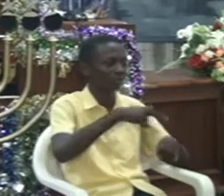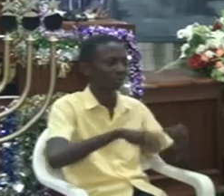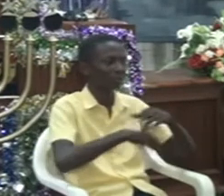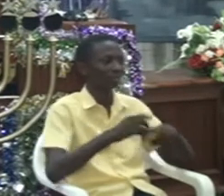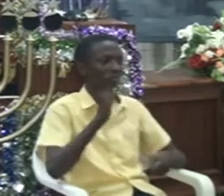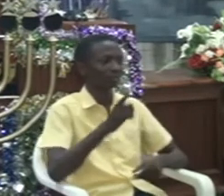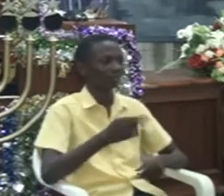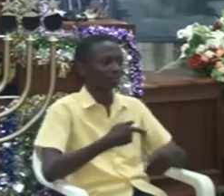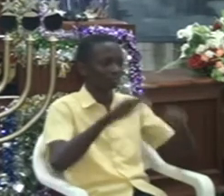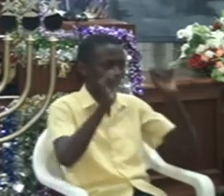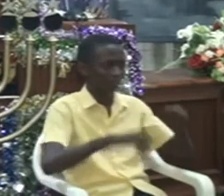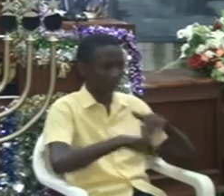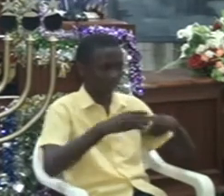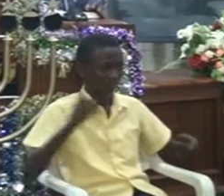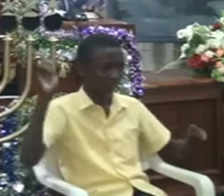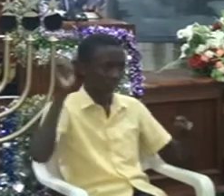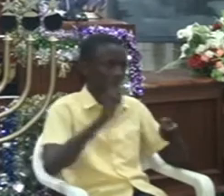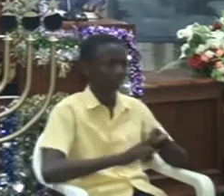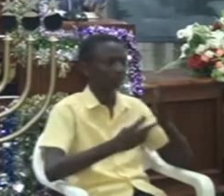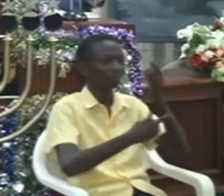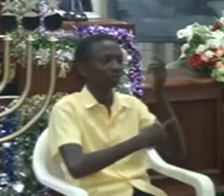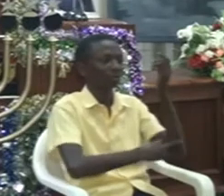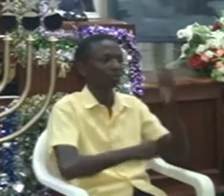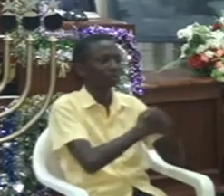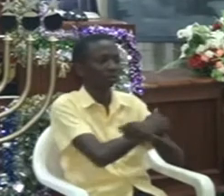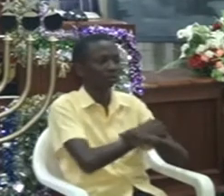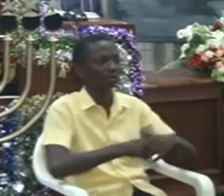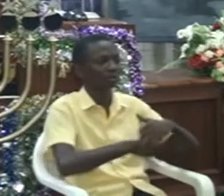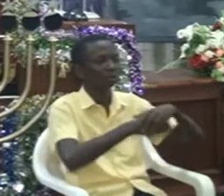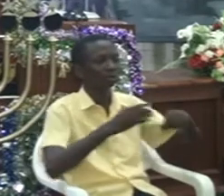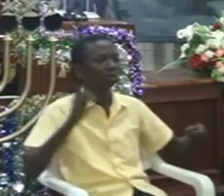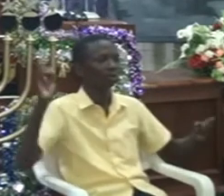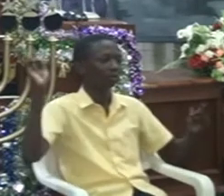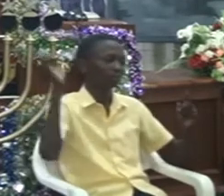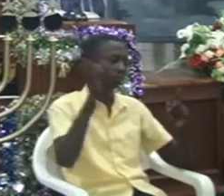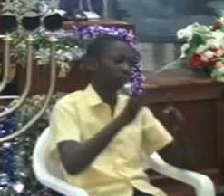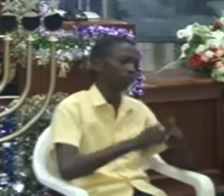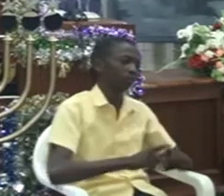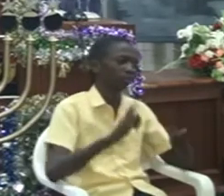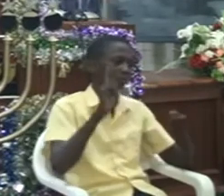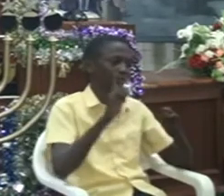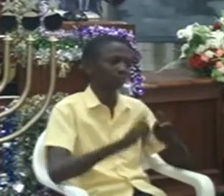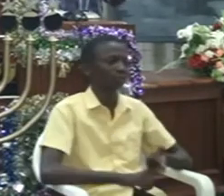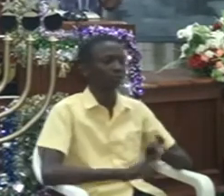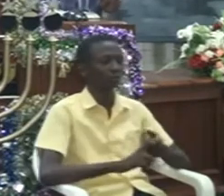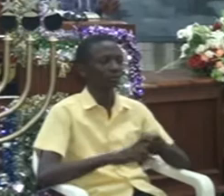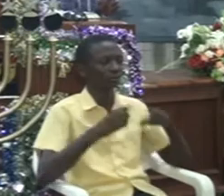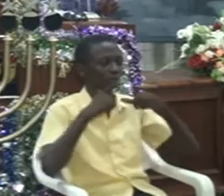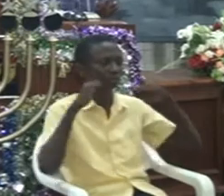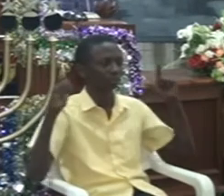nila pale, il peut aller encore jusqu'au port et aller encore dans l'eau. Anaweza aenda tena anafika ku port tena anaingishia